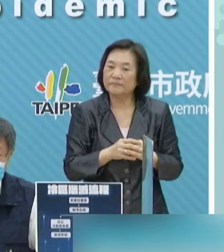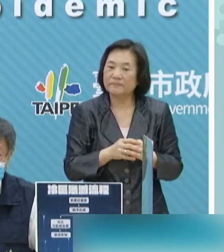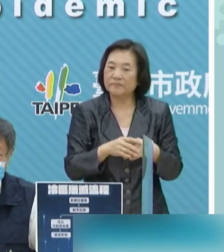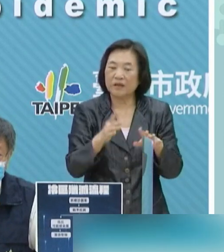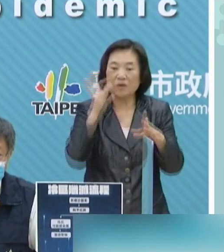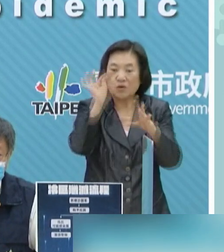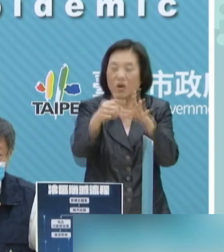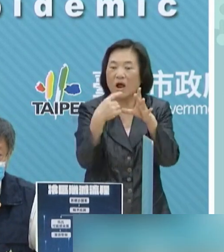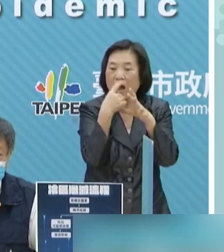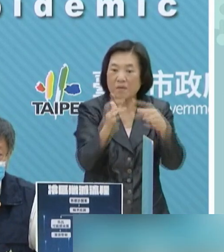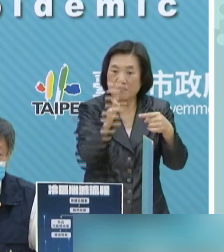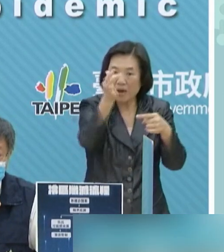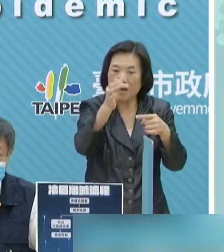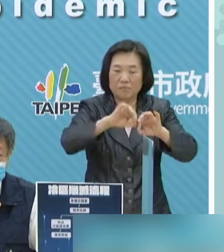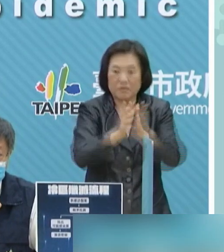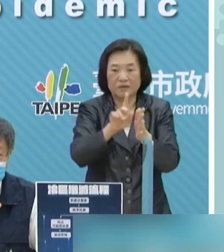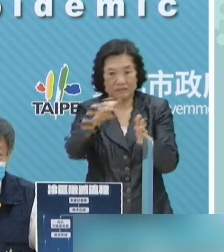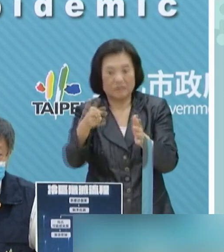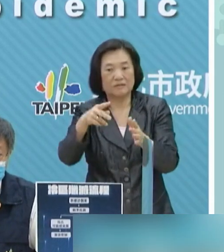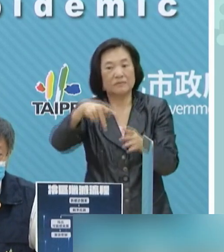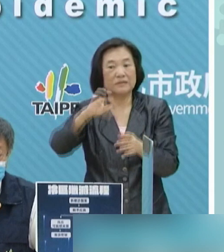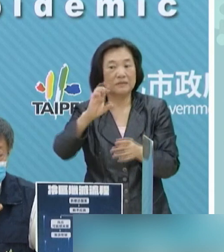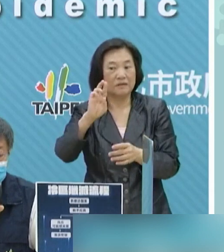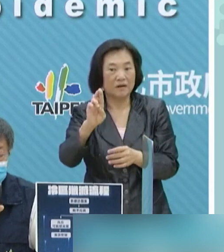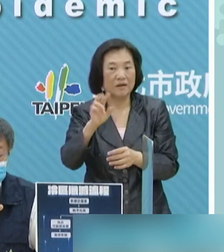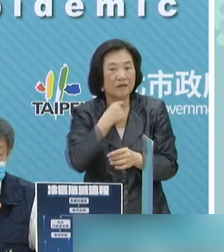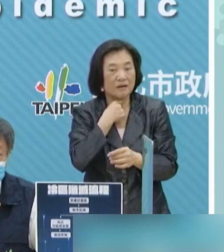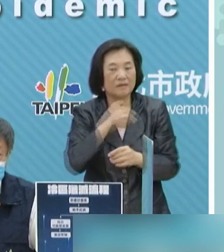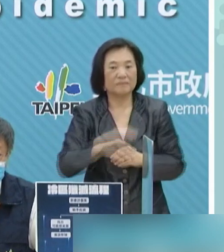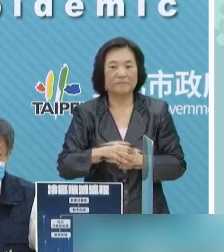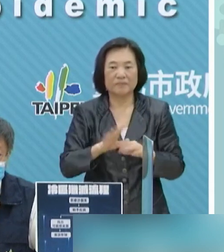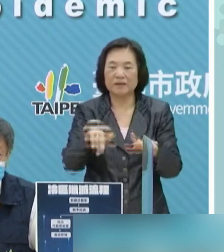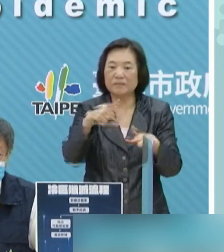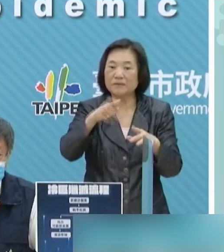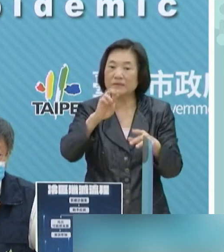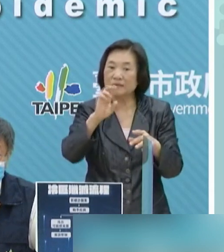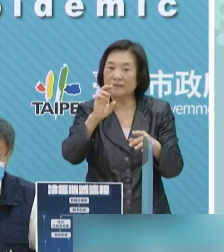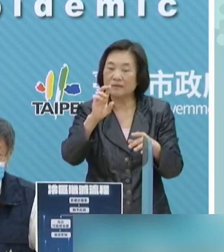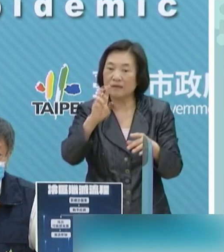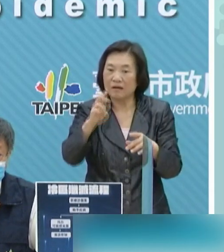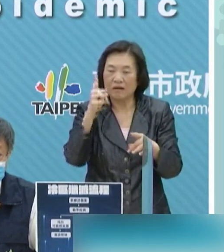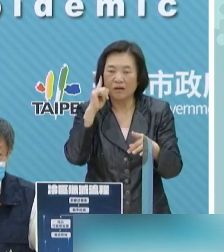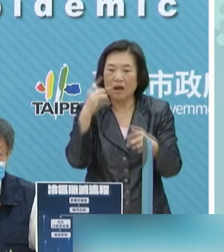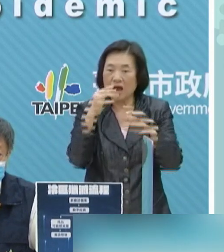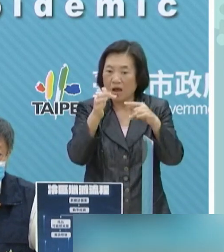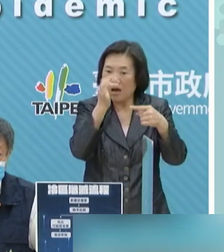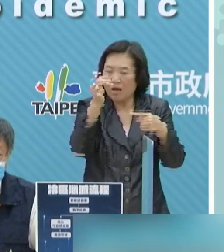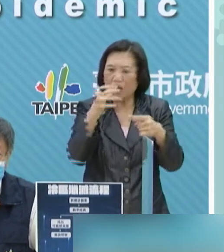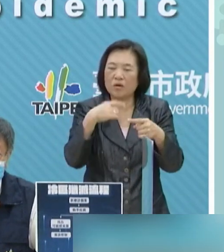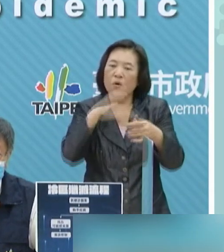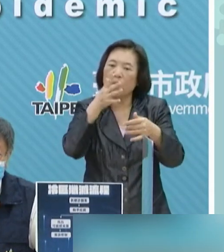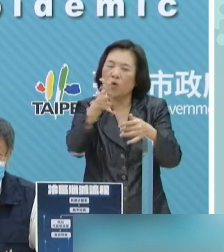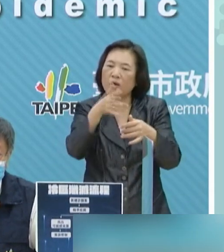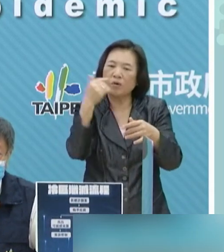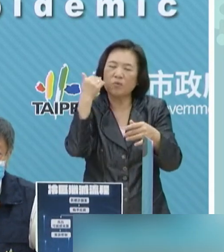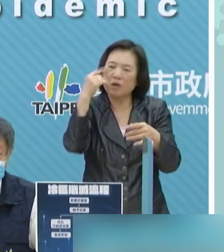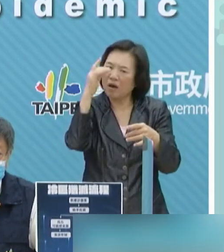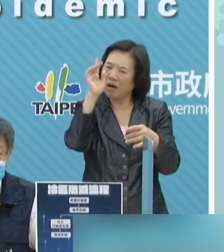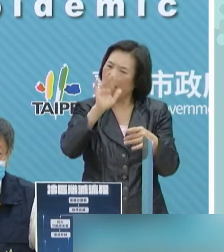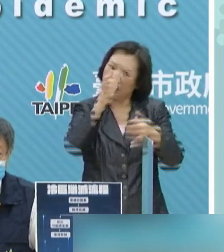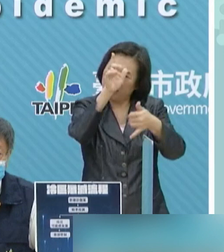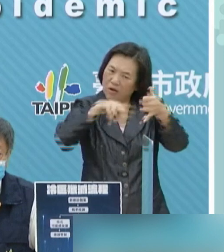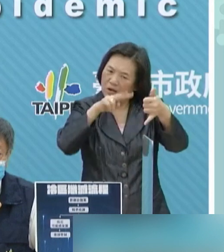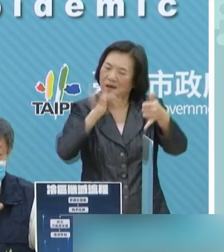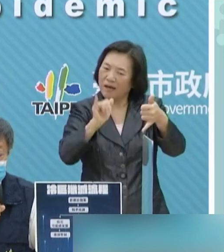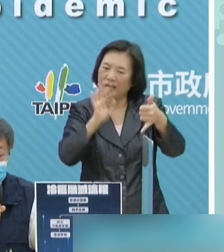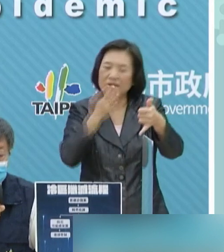家隔离。不过以前的居家隔离，哈，也是摆在那里看17天的哦。我们现在就比较积极了，哈。该做筛检的